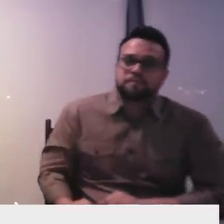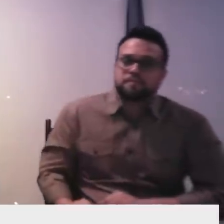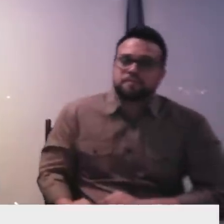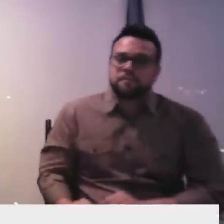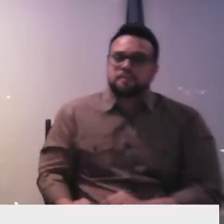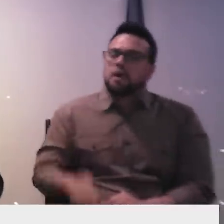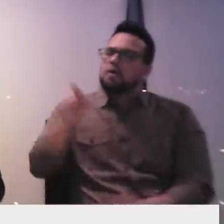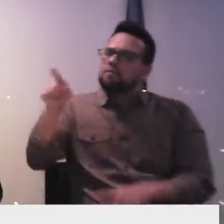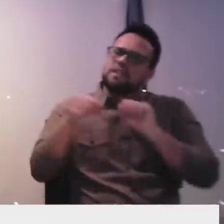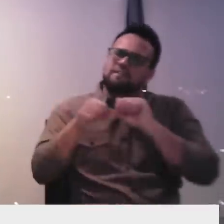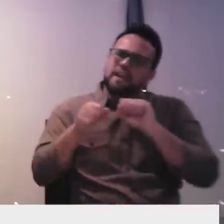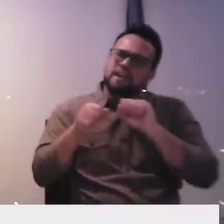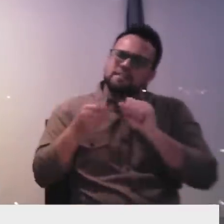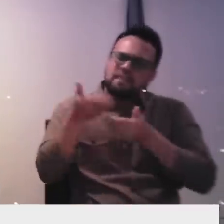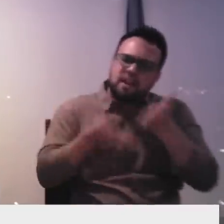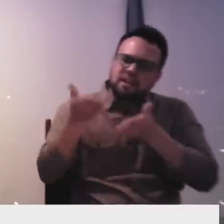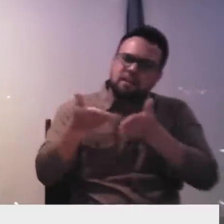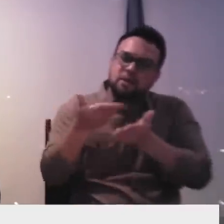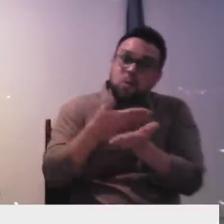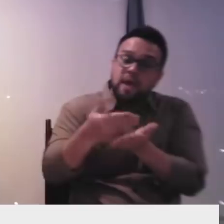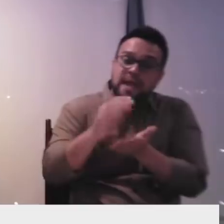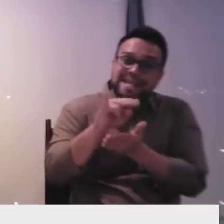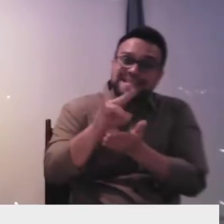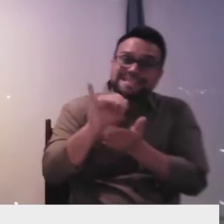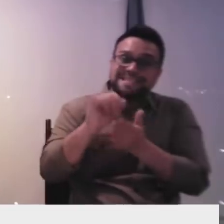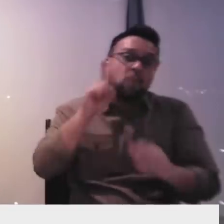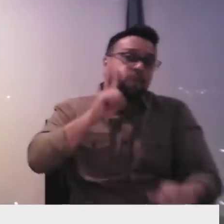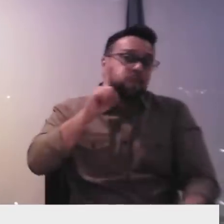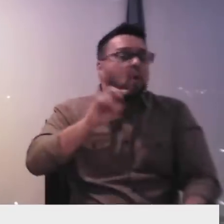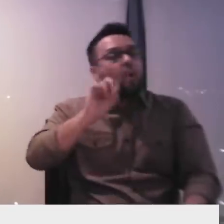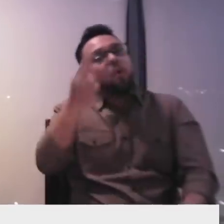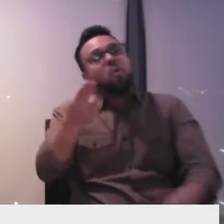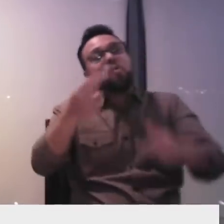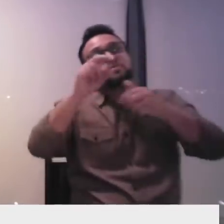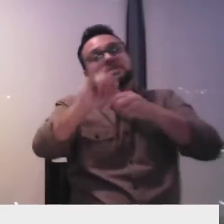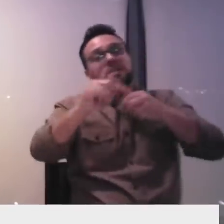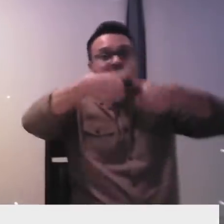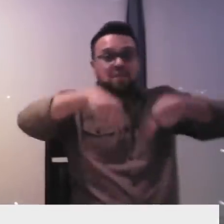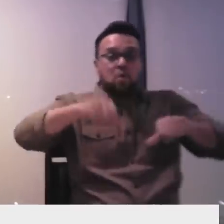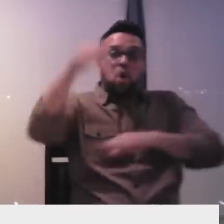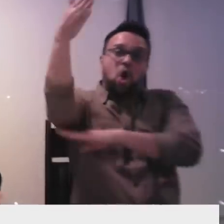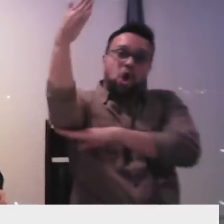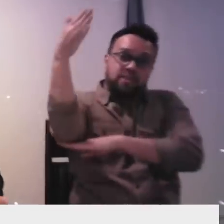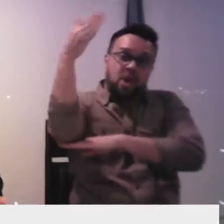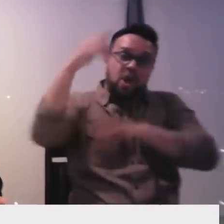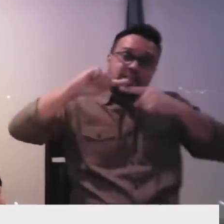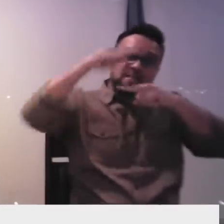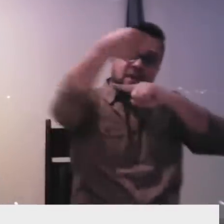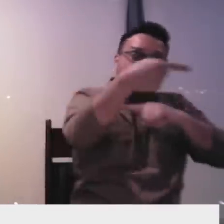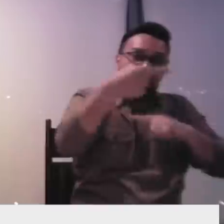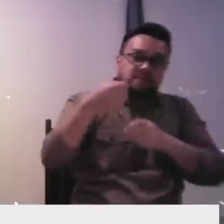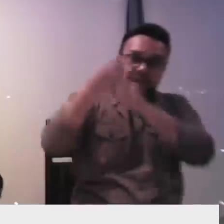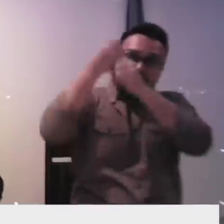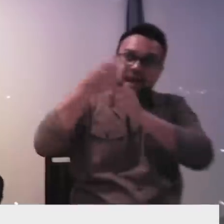ele fez algum tratamento inicial nos Estados Unidos. Ou se ele ficou no hotel e depois foi para uma embaixada,